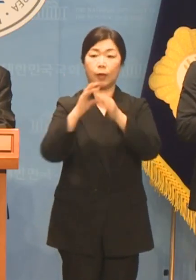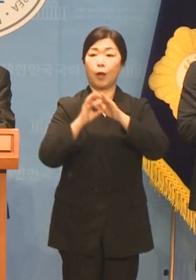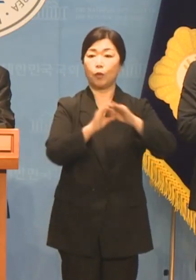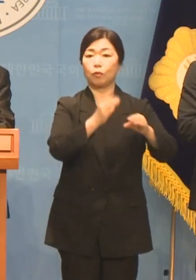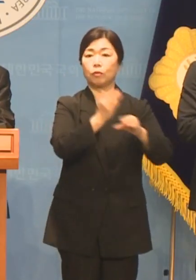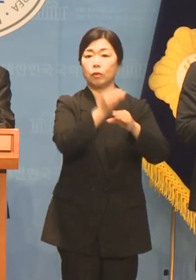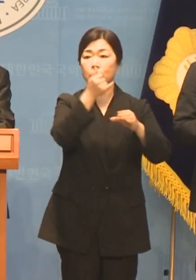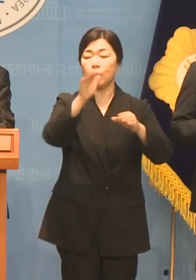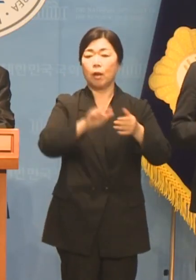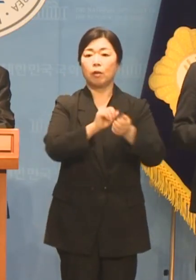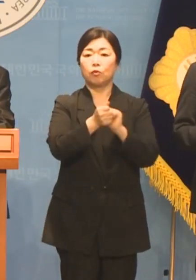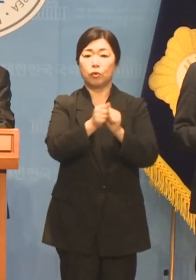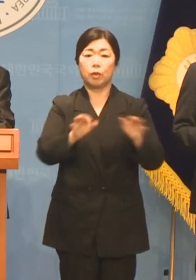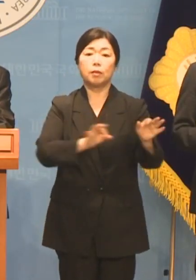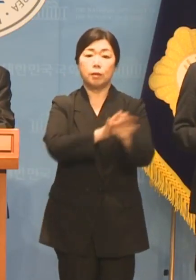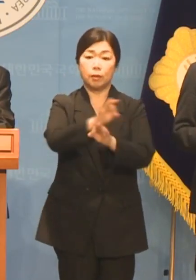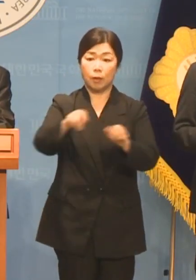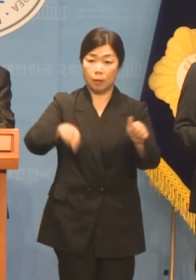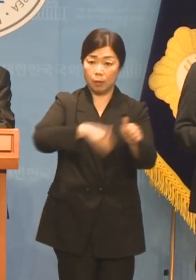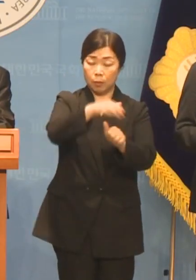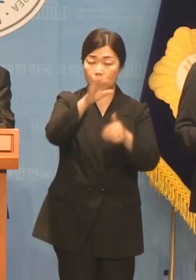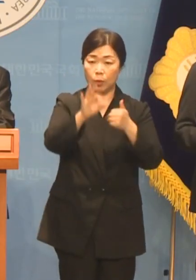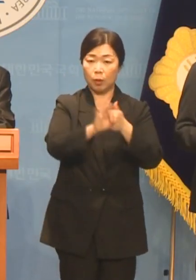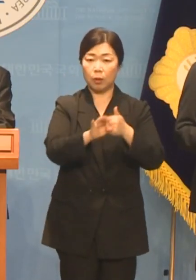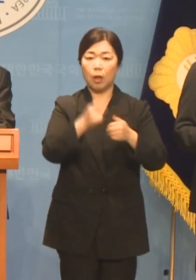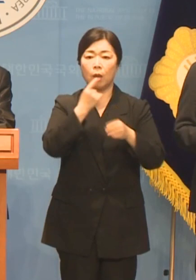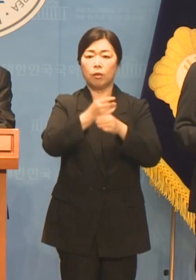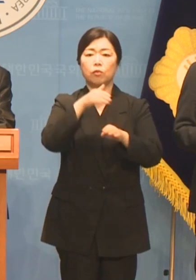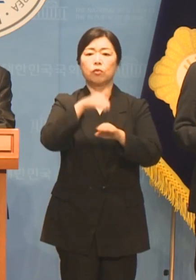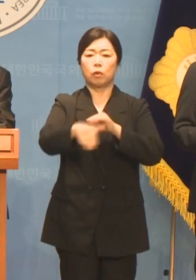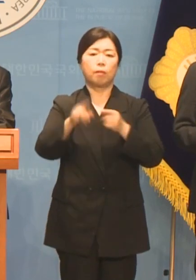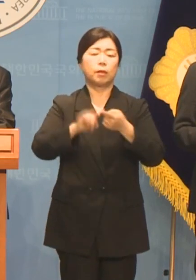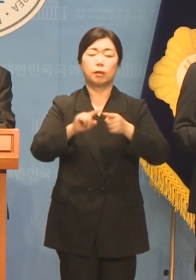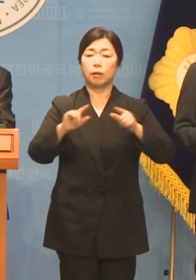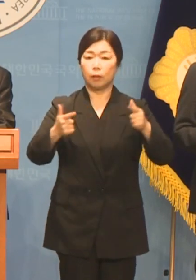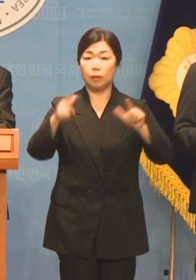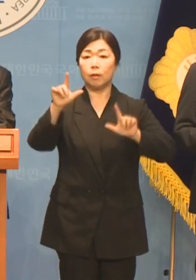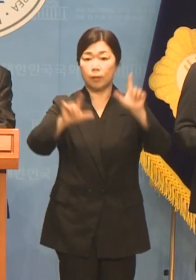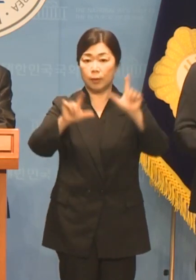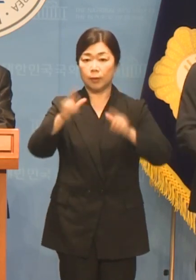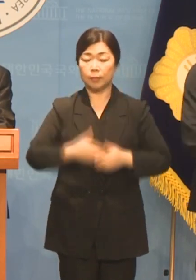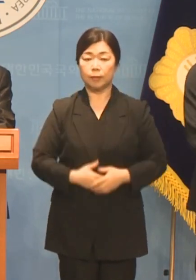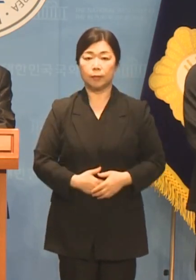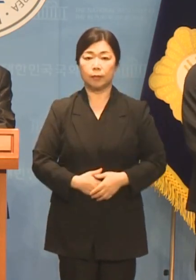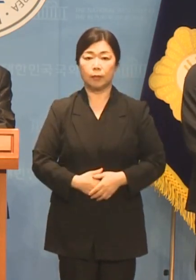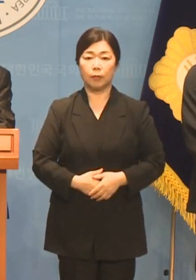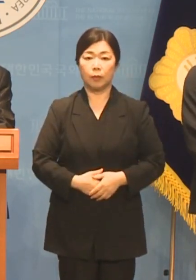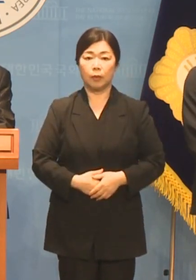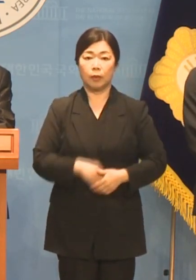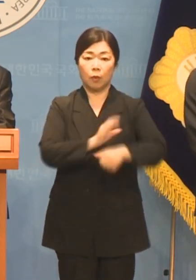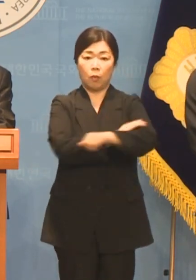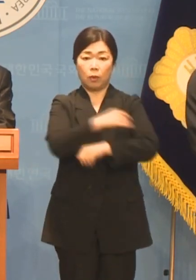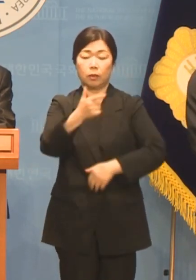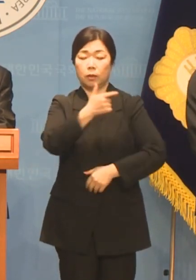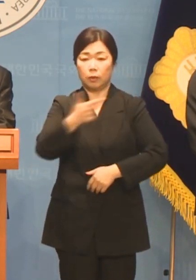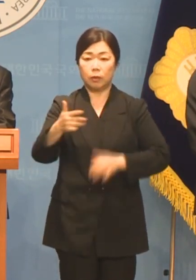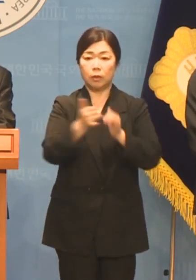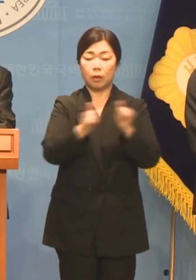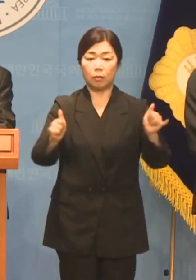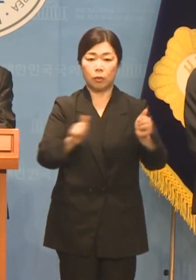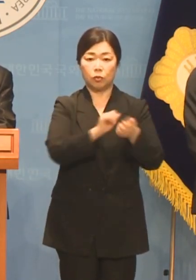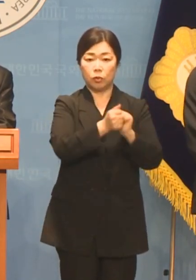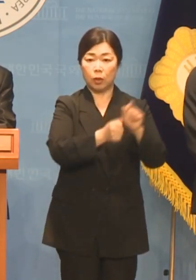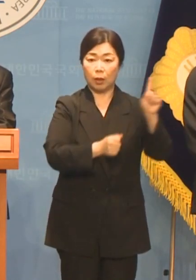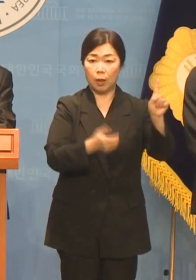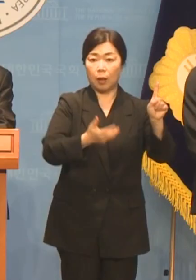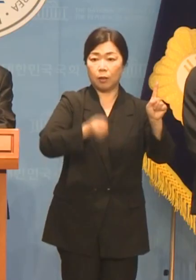진행되었으나 주식시장만큼은 비민주적 요소가 아직 많은 상태입니다. 지배주주의 일주가 2주